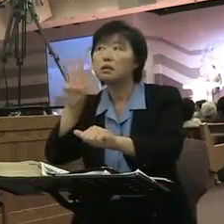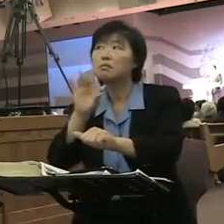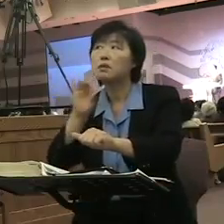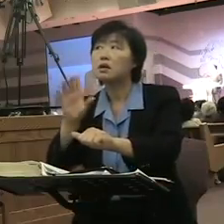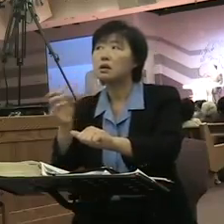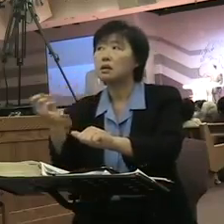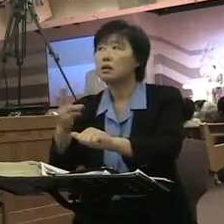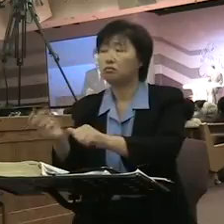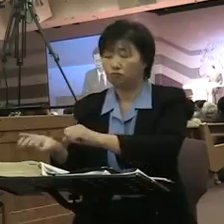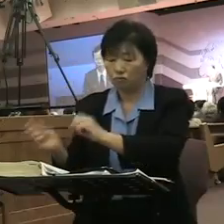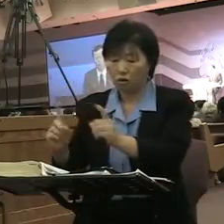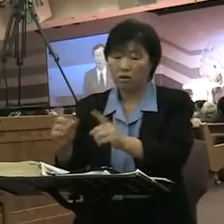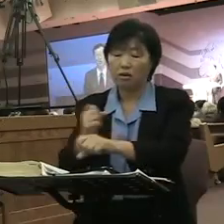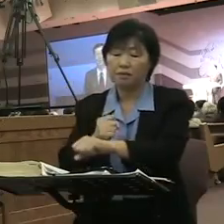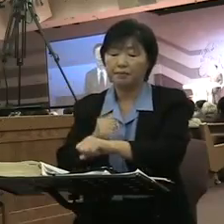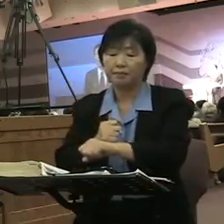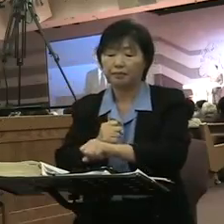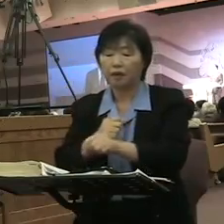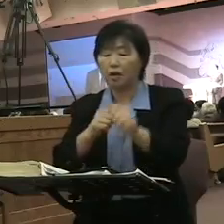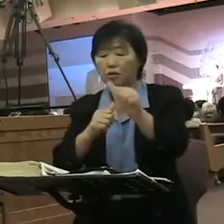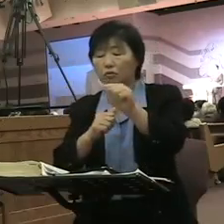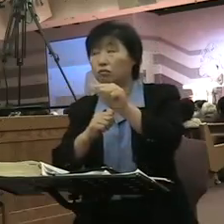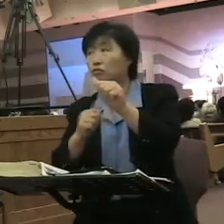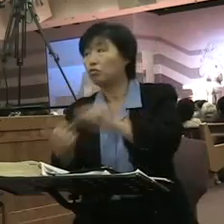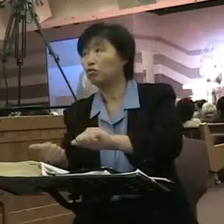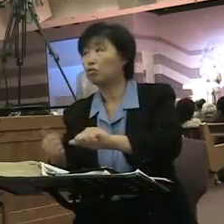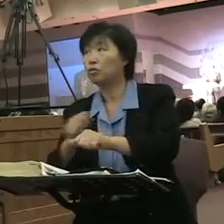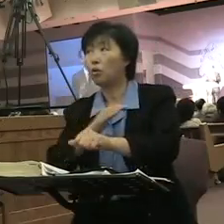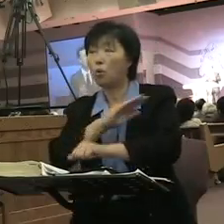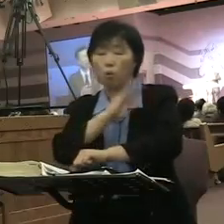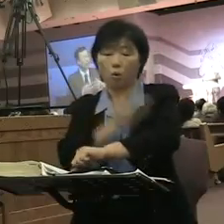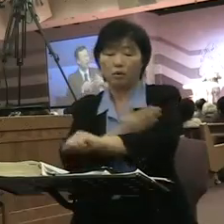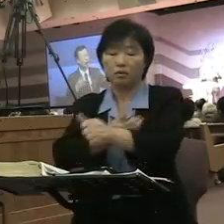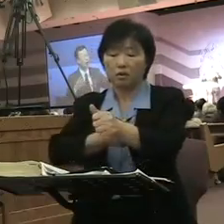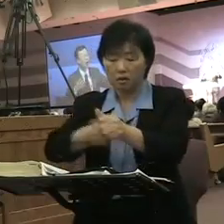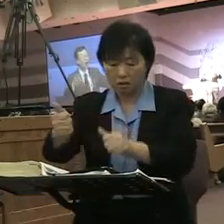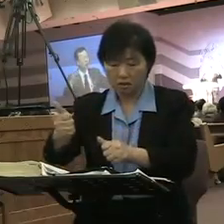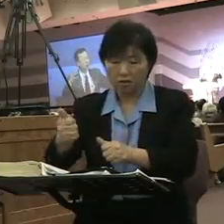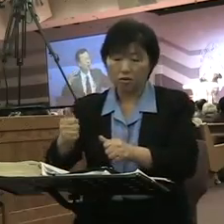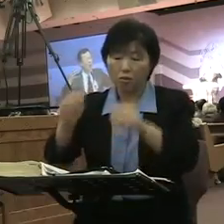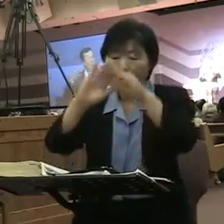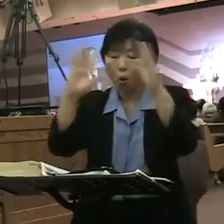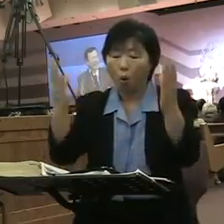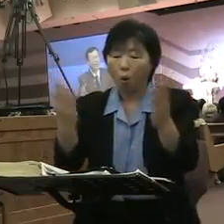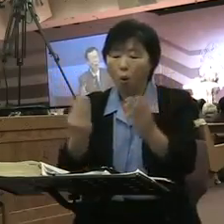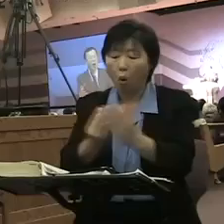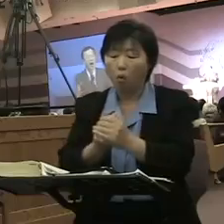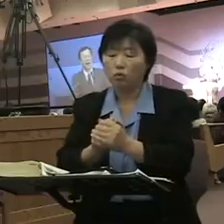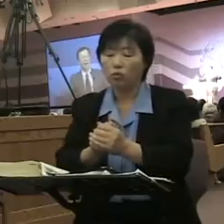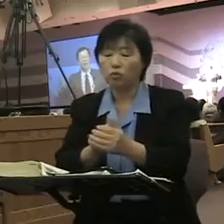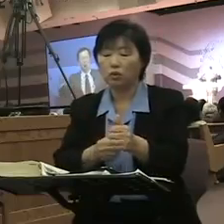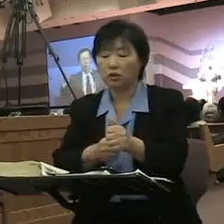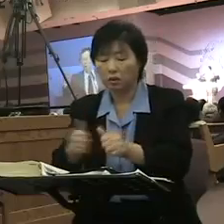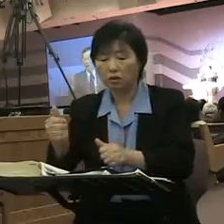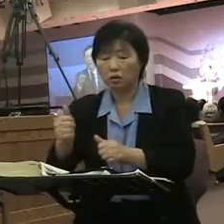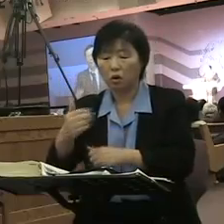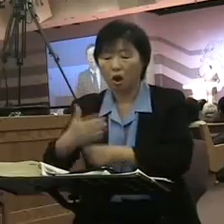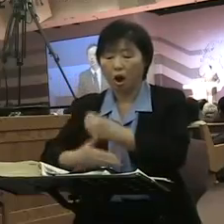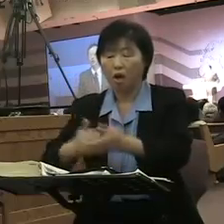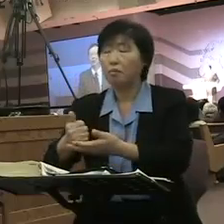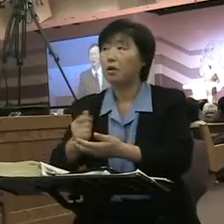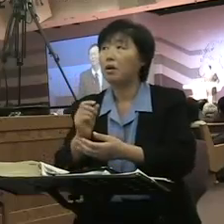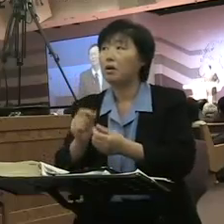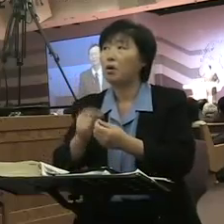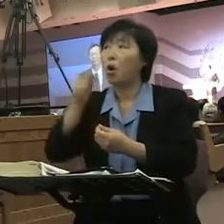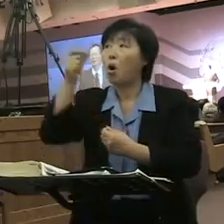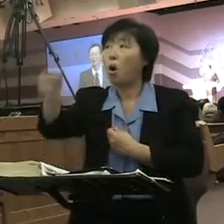그가 부활하셨기 때문에 죽음 권세 이기셨기 때문에 그 안에 있는 우리 모두도 죽음 권세 이기고 하나님의 영생을 맛볼